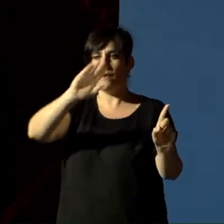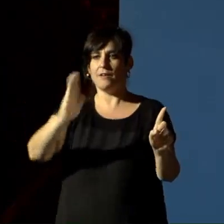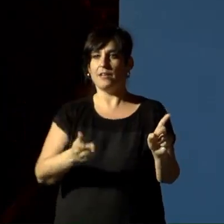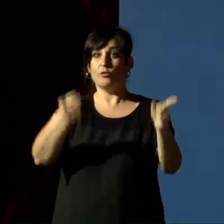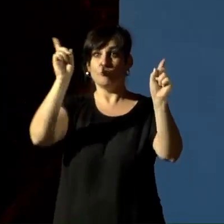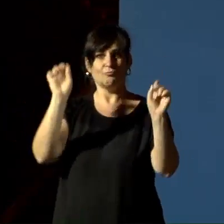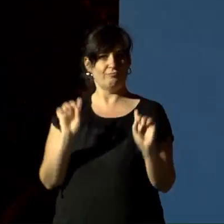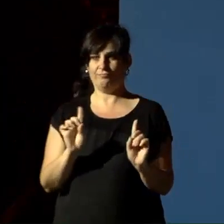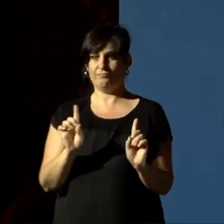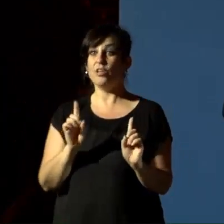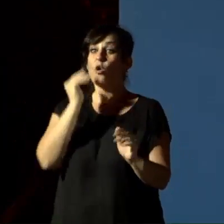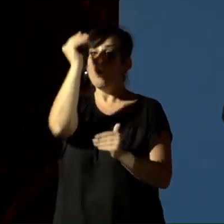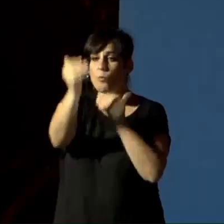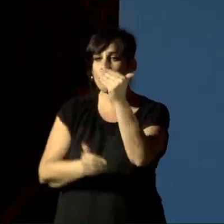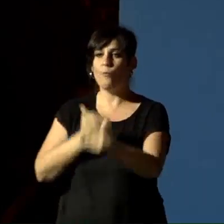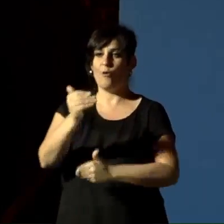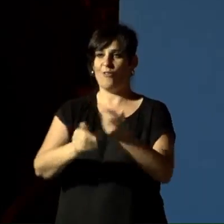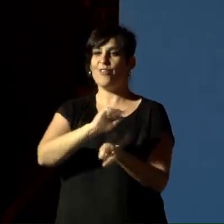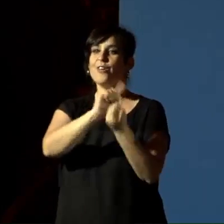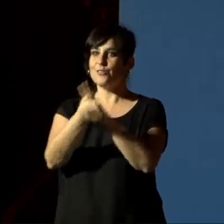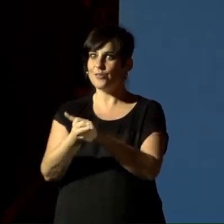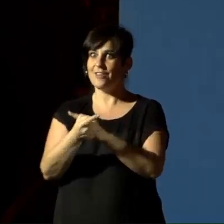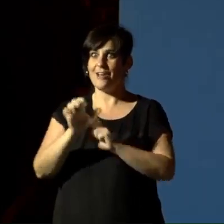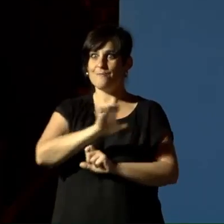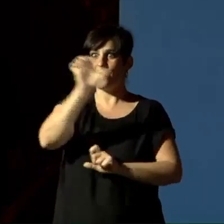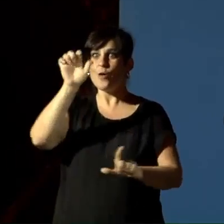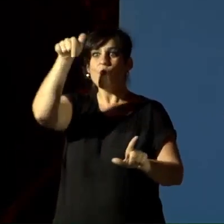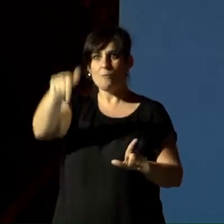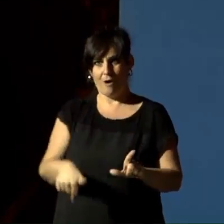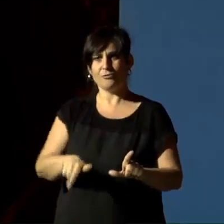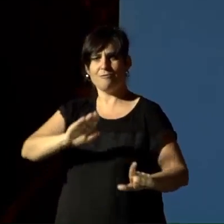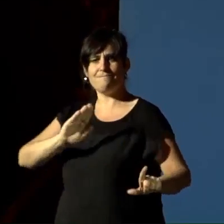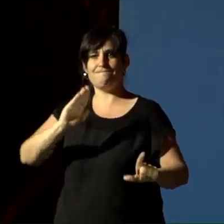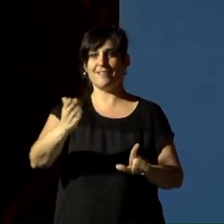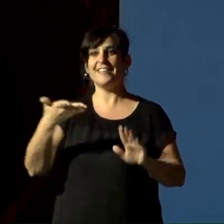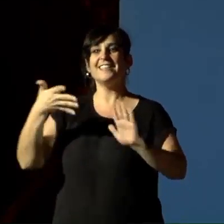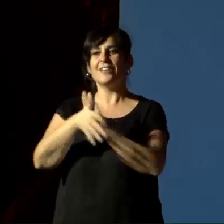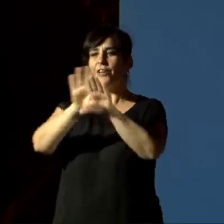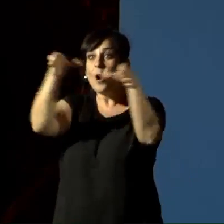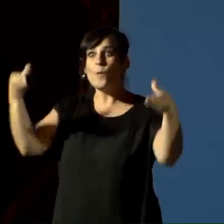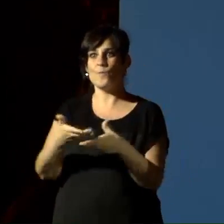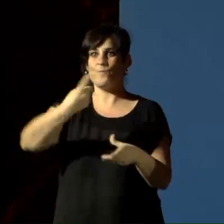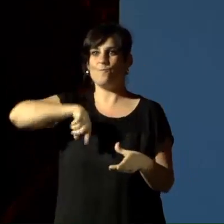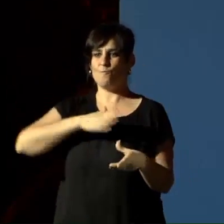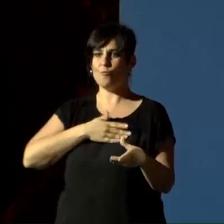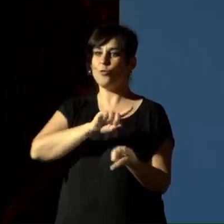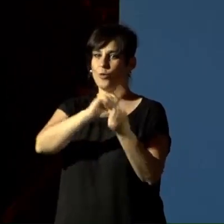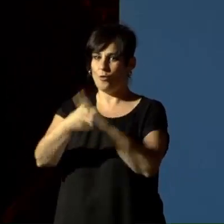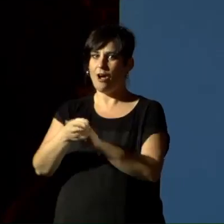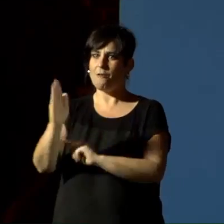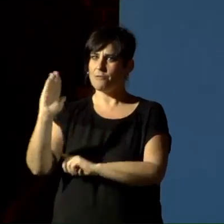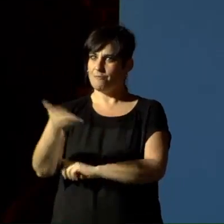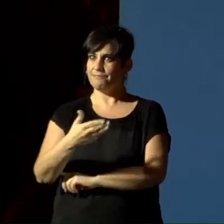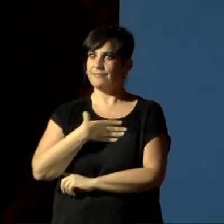aos procesos de cambio histórico no sur da Europa e, por tanto, o proceso de cambio no mundo, no noso mundo. Temos unha